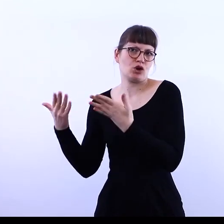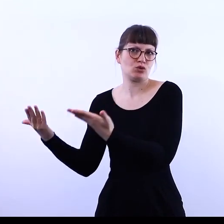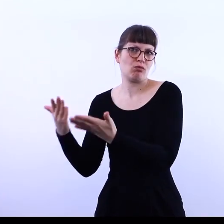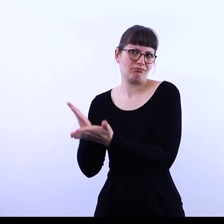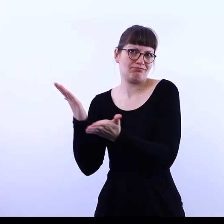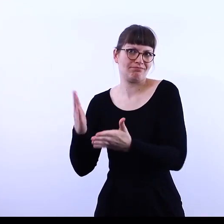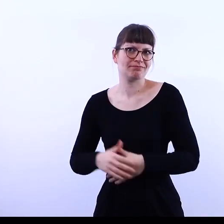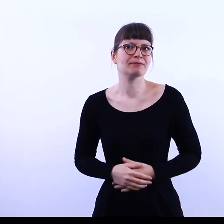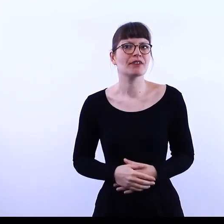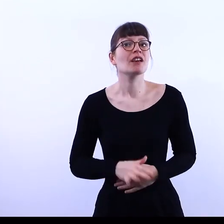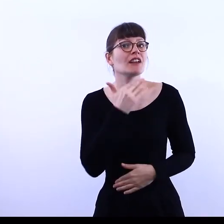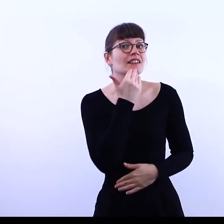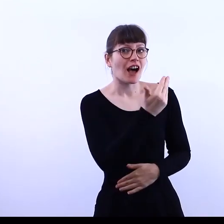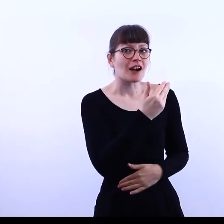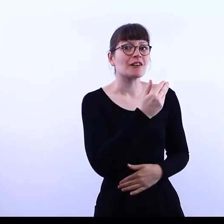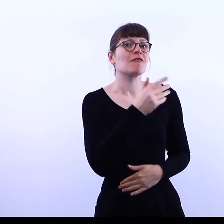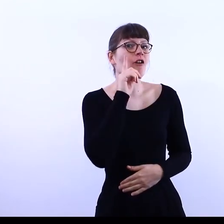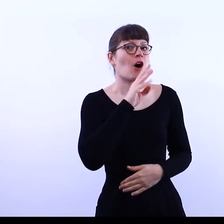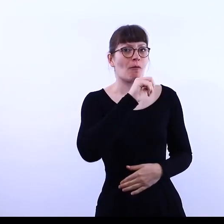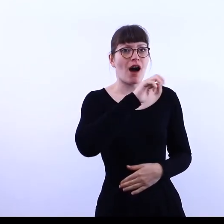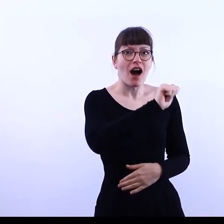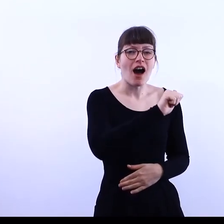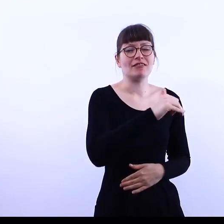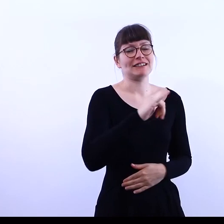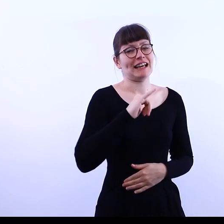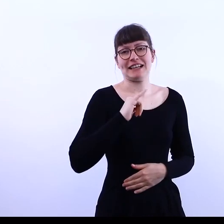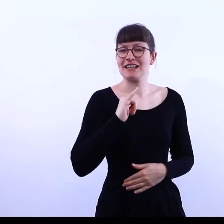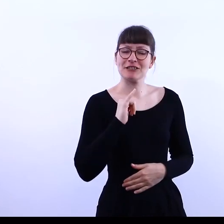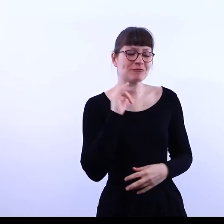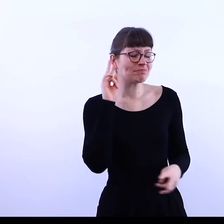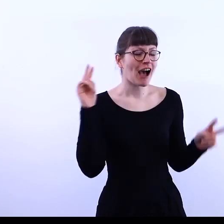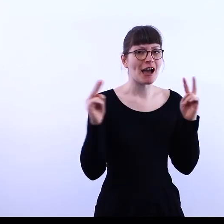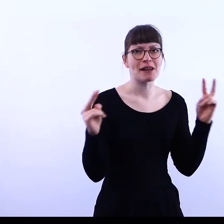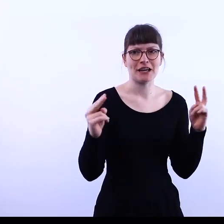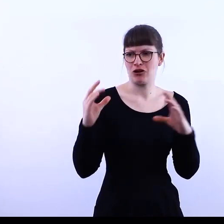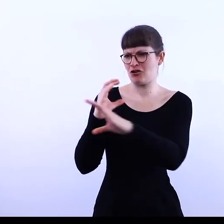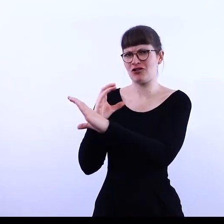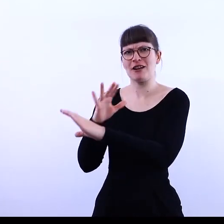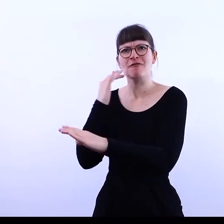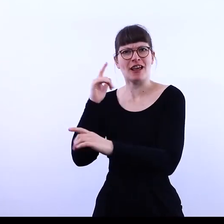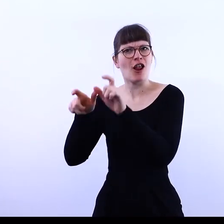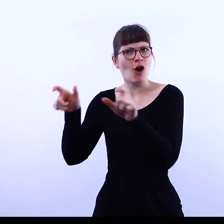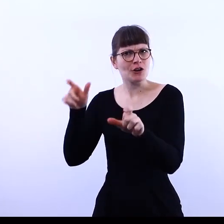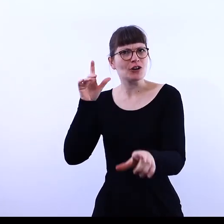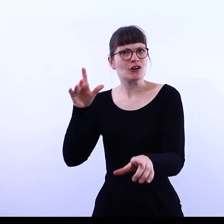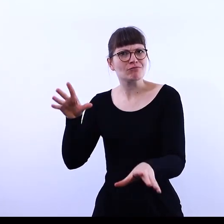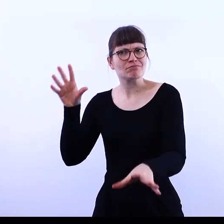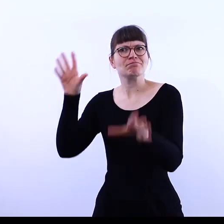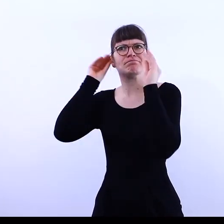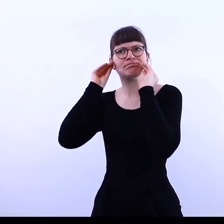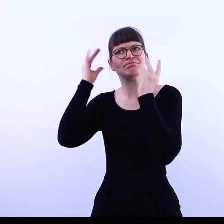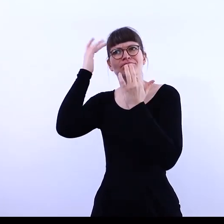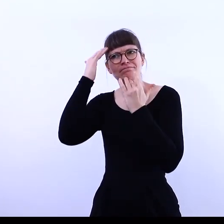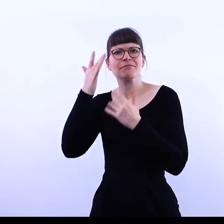Vielen Dank, Martina Mara. Das waren wirklich sehr interessante Einblicke. Und ich kann auch dem Chat entnehmen, dass da viele Leute etwas mitgenommen haben. Das freut mich natürlich sehr.